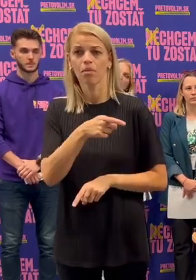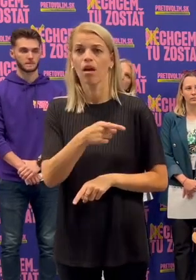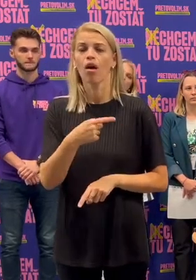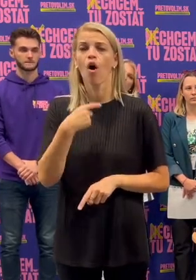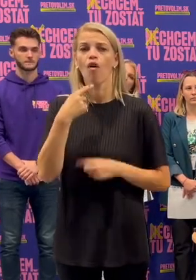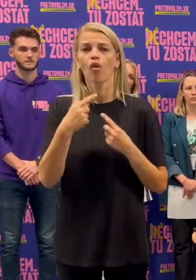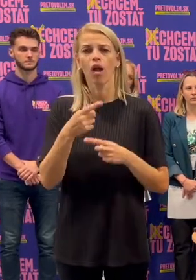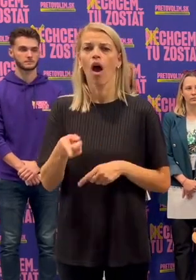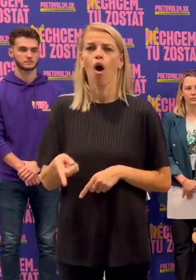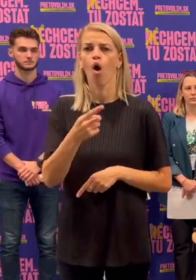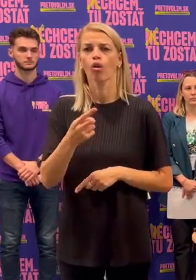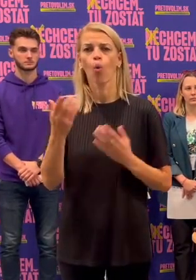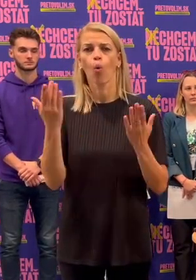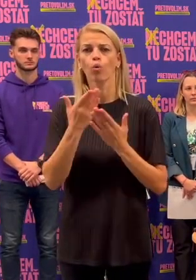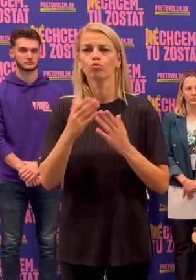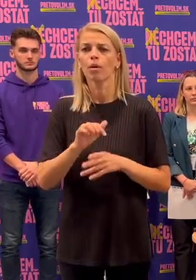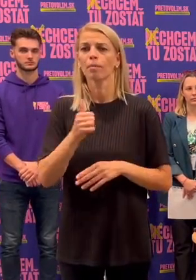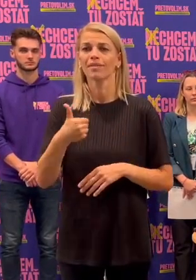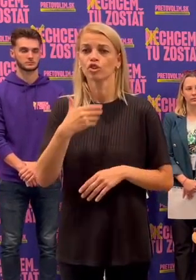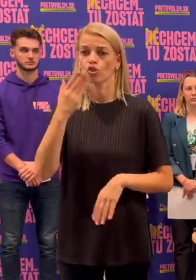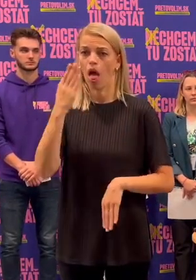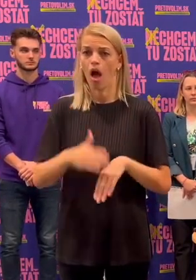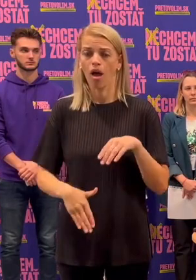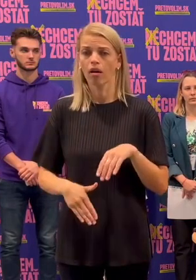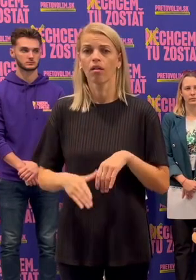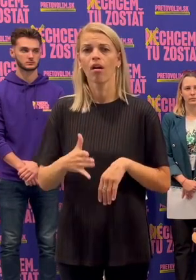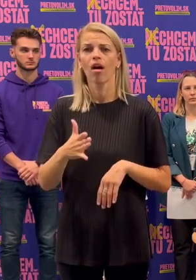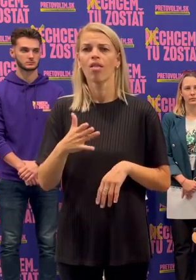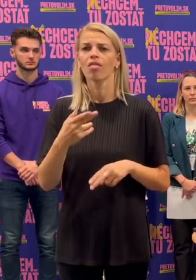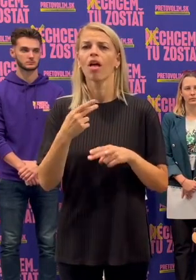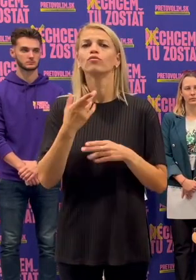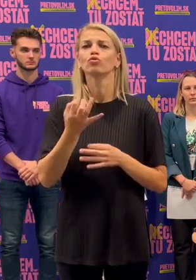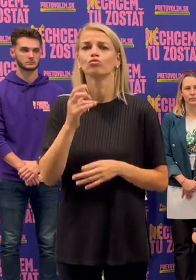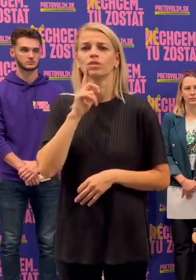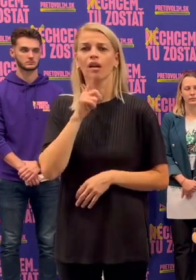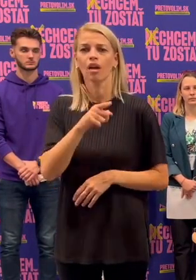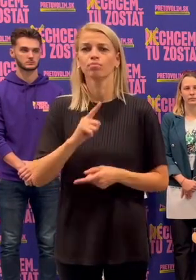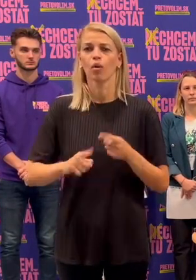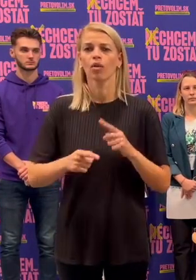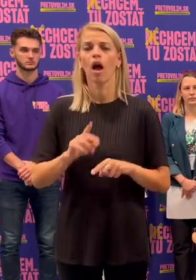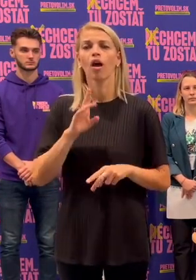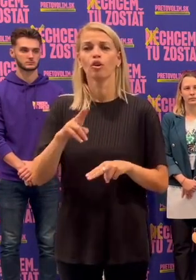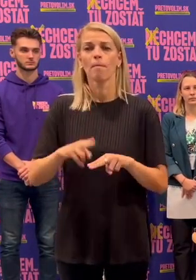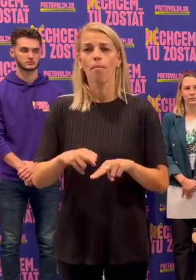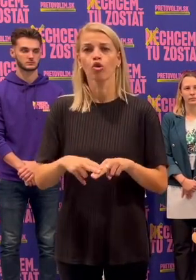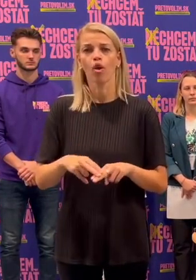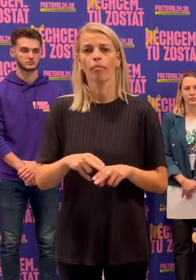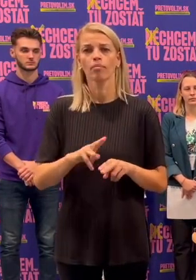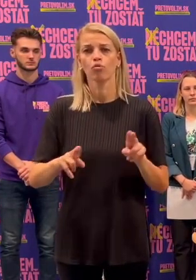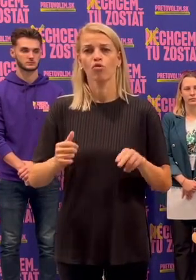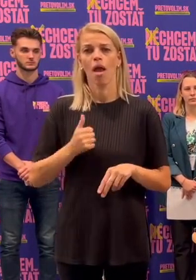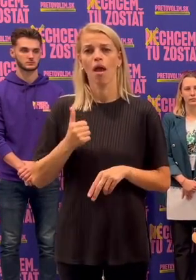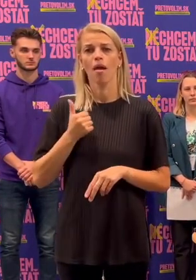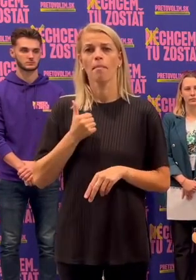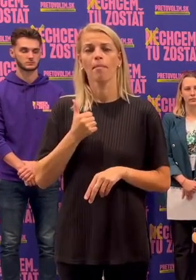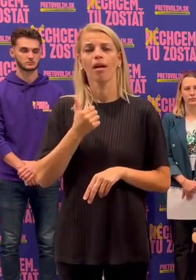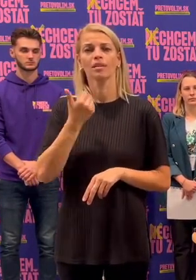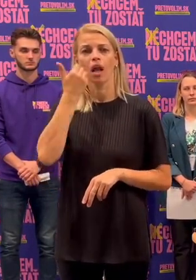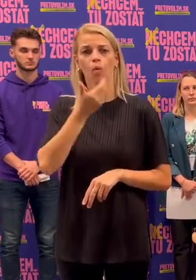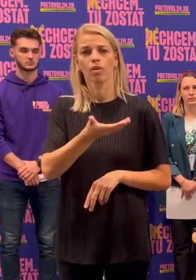mali radšej učiť, že by mali najprv dokončiť školu, nemali by sa starať o politiku a až potom by mali hovoriť o tom, že čo by tu malo